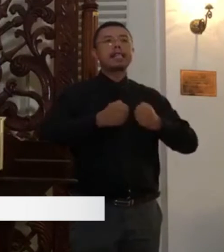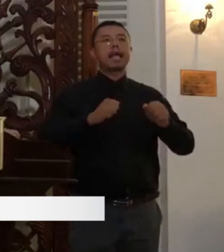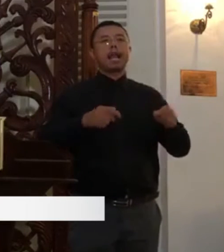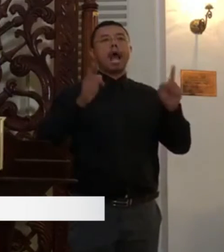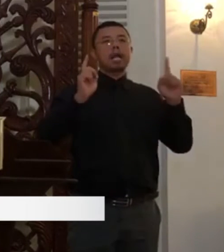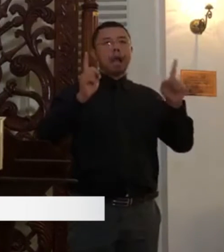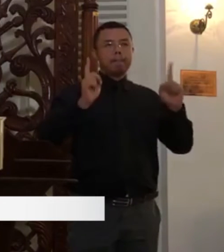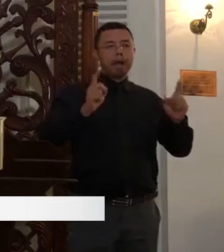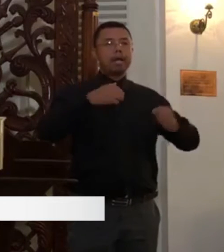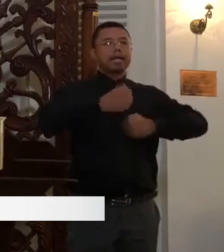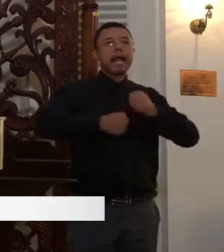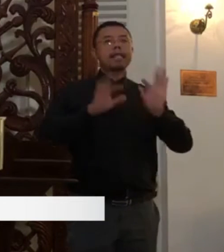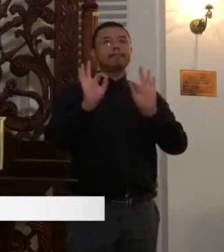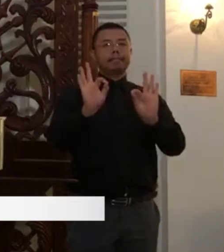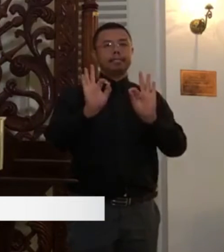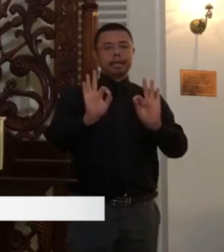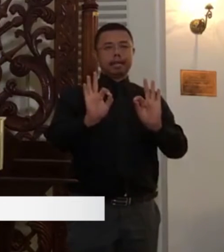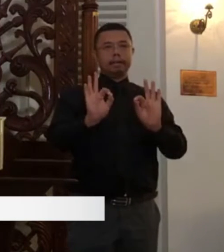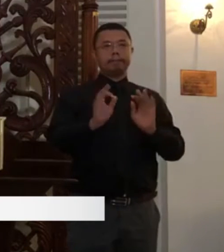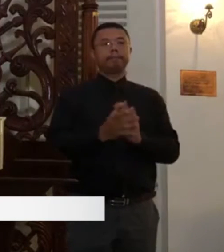keagamaan, kegiatan pendidikan.